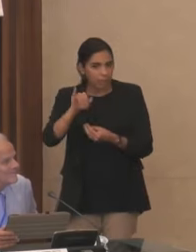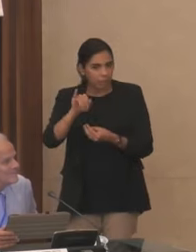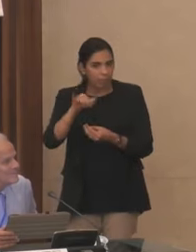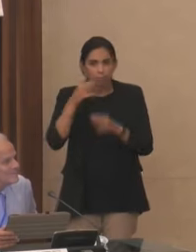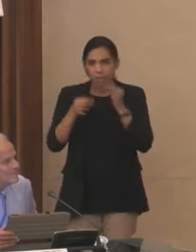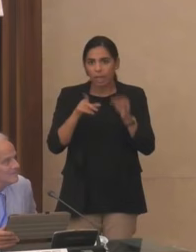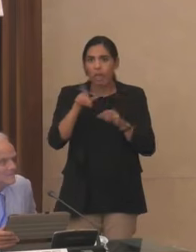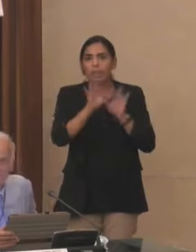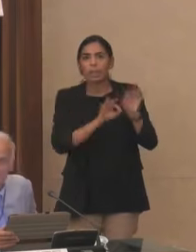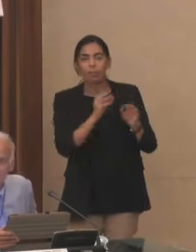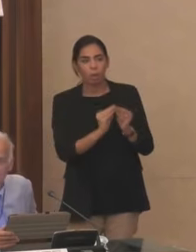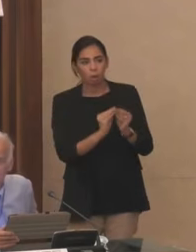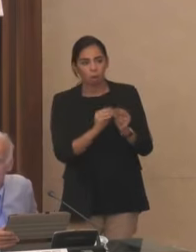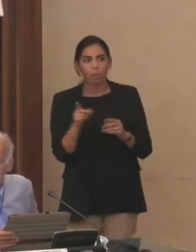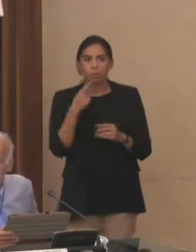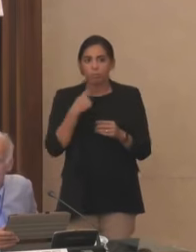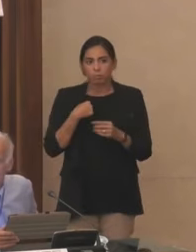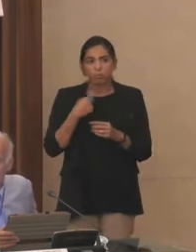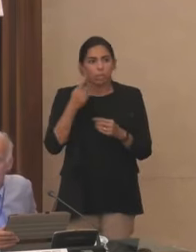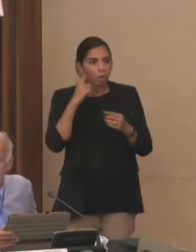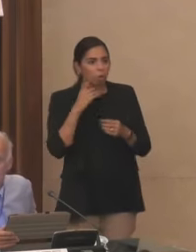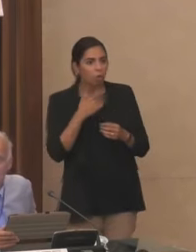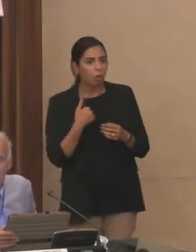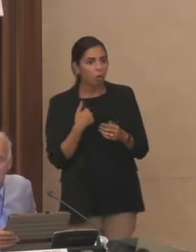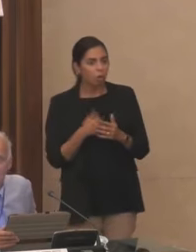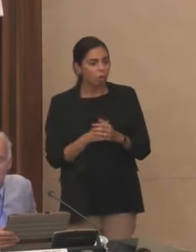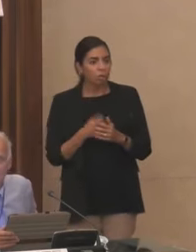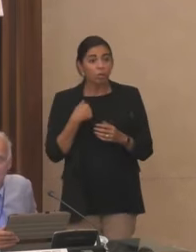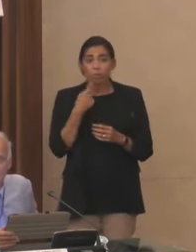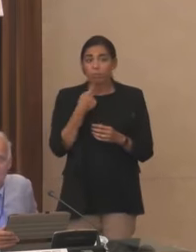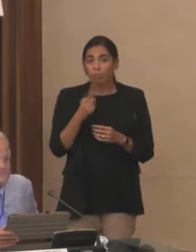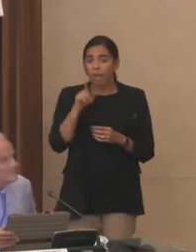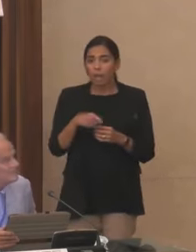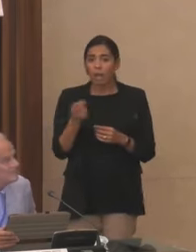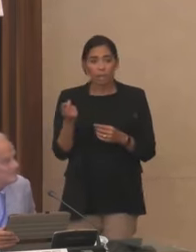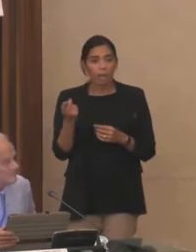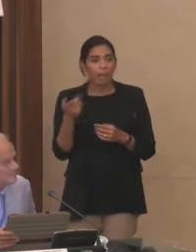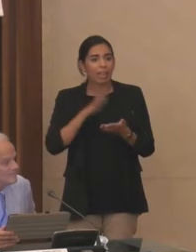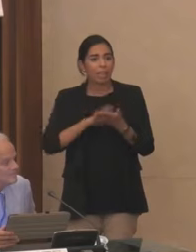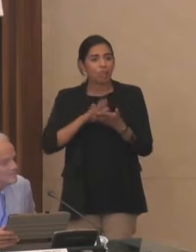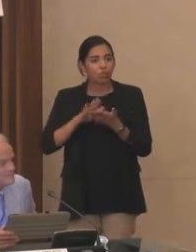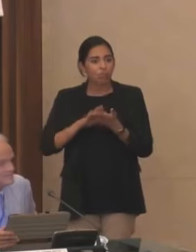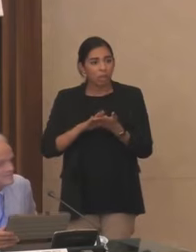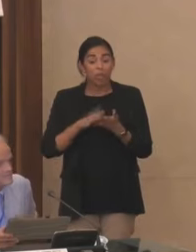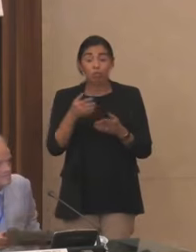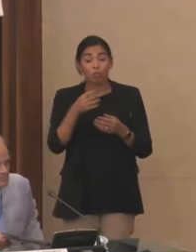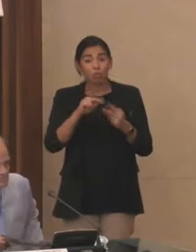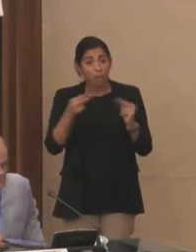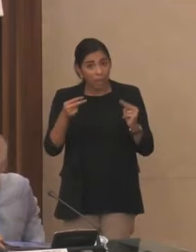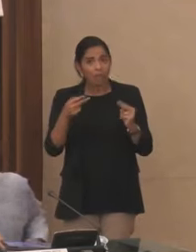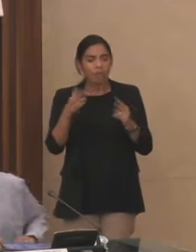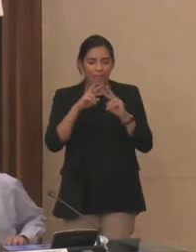lui ci ha detto: lo so, anch'io ne ho curati 100. Io gli ho parlato anche del gene, della ricerca del gene che